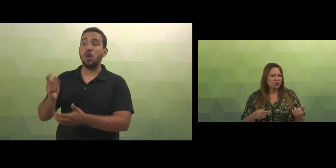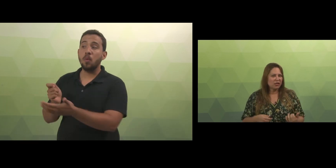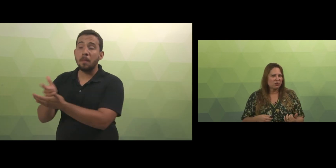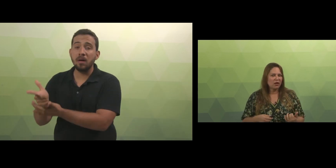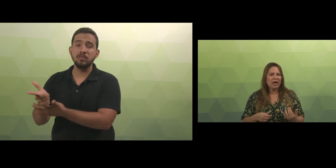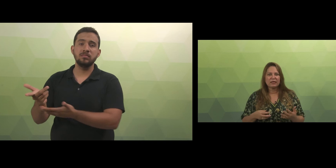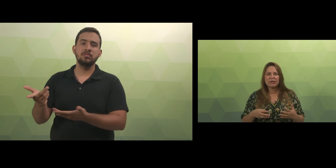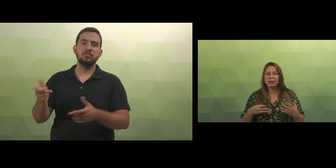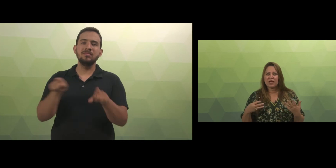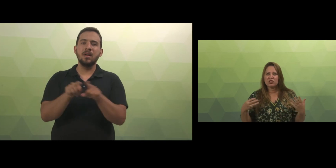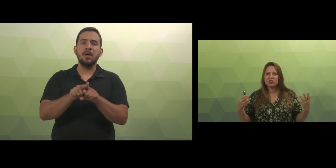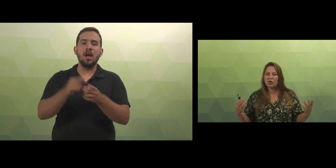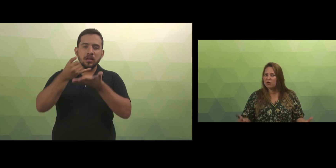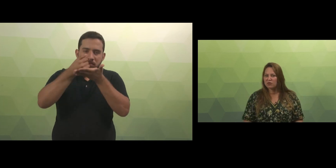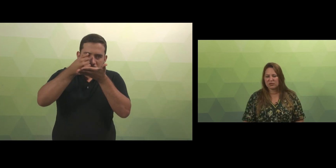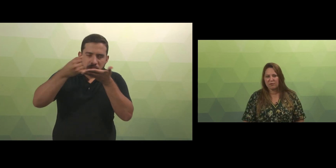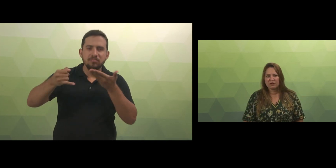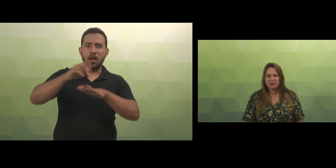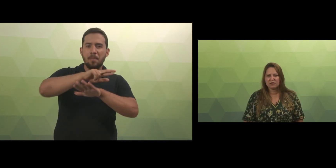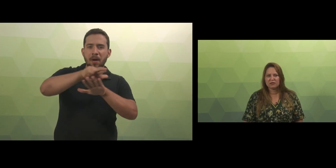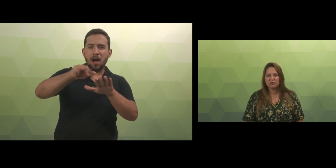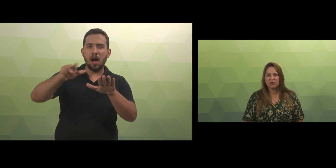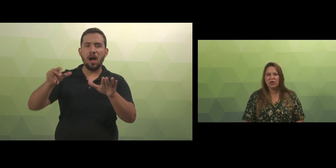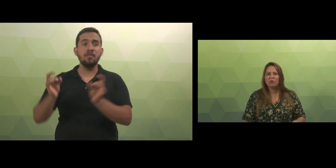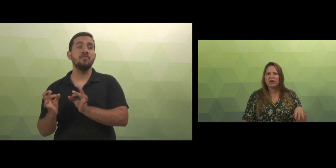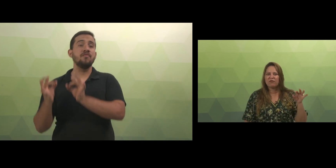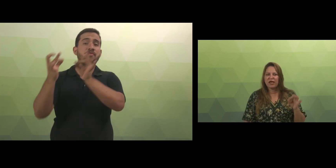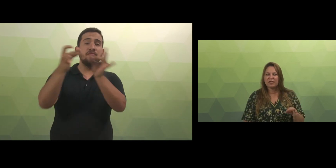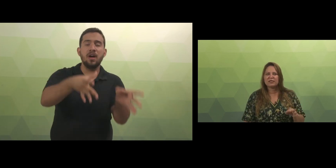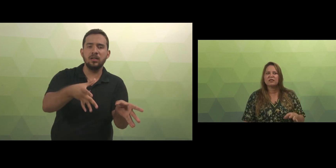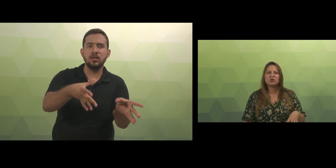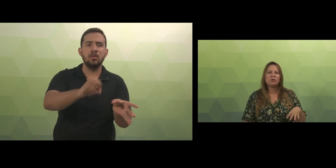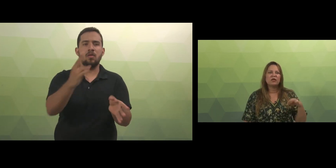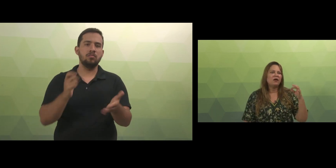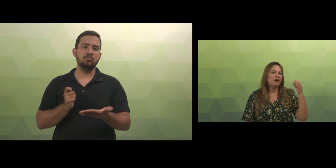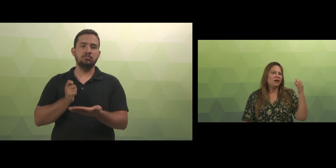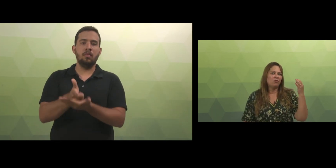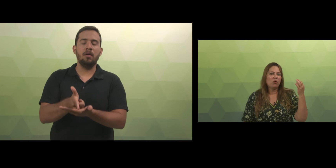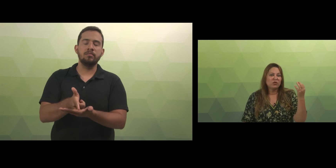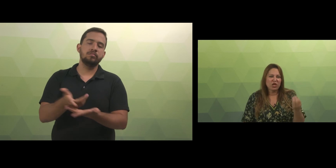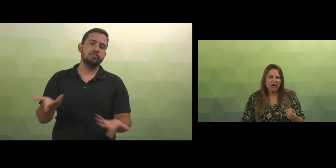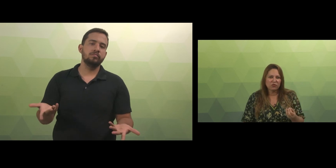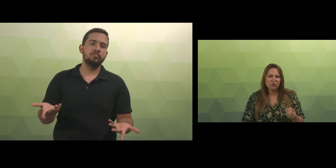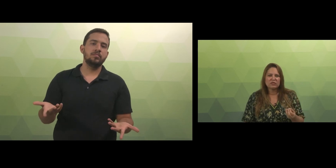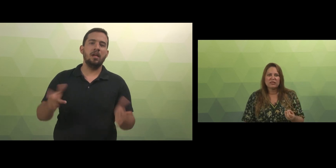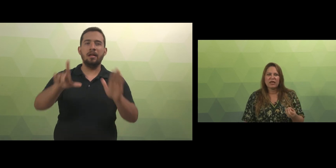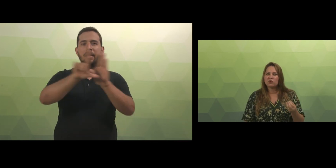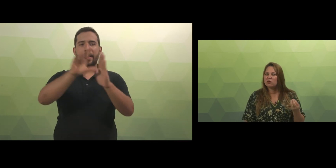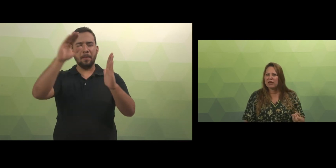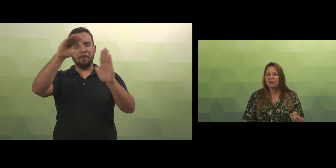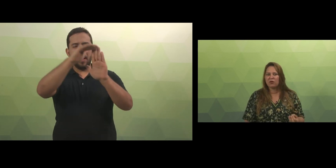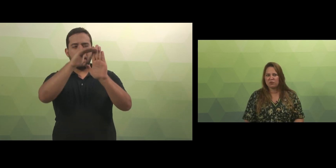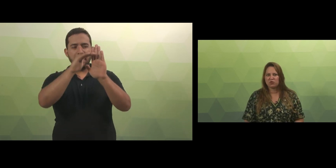pelo direito, ainda que preencha todos os demais requisitos, porque versa sobre um objeto